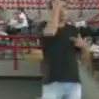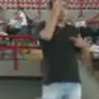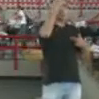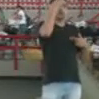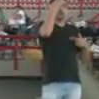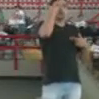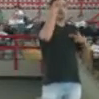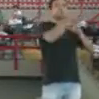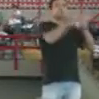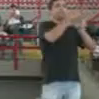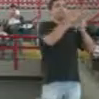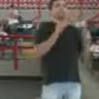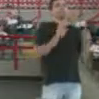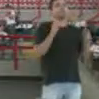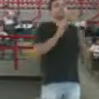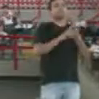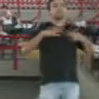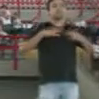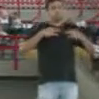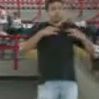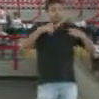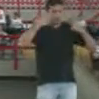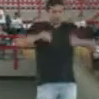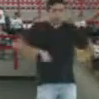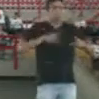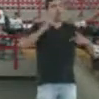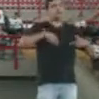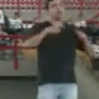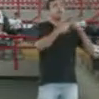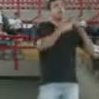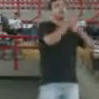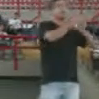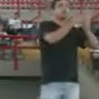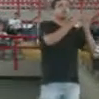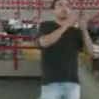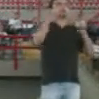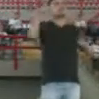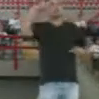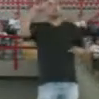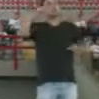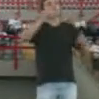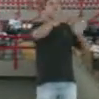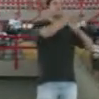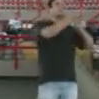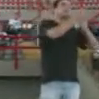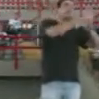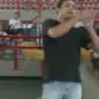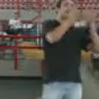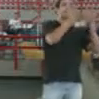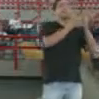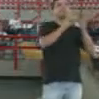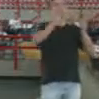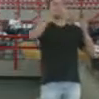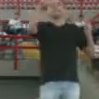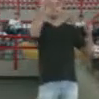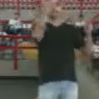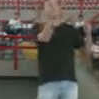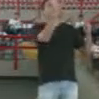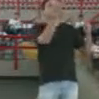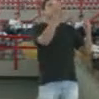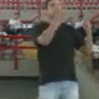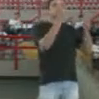entende, é um texto. Uma camisa é um texto. Uma música é um texto. Um gesto, né? Um sinal qualquer